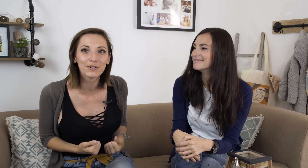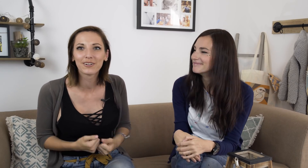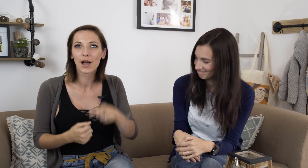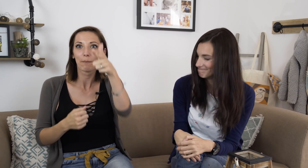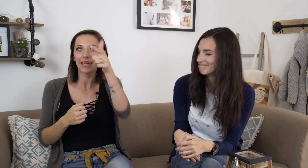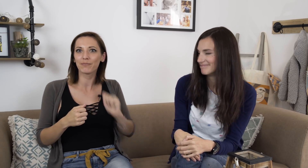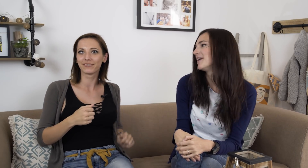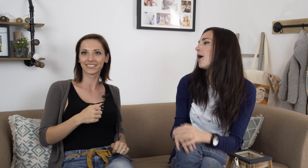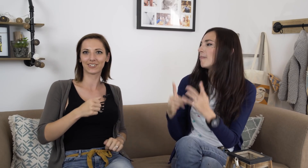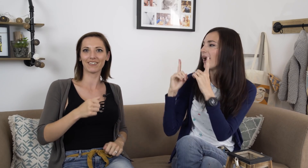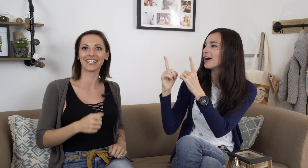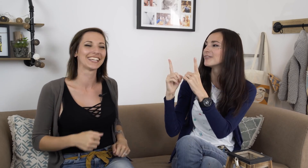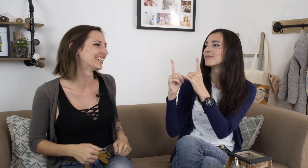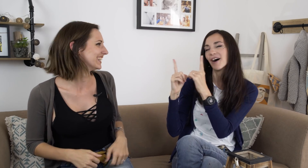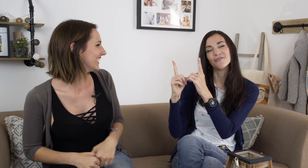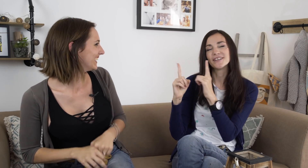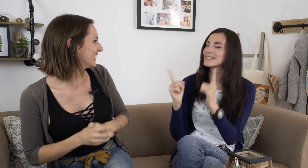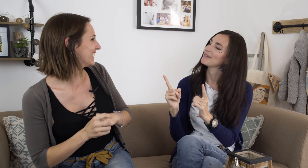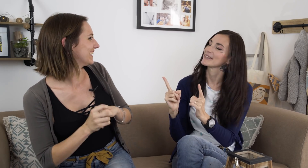coup, bim, je te l'avais dit. Bravo, elle était pas simple.